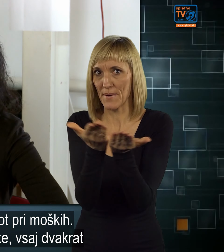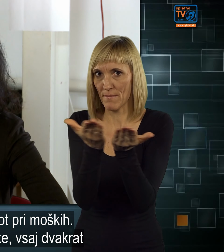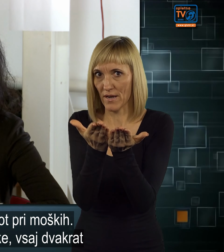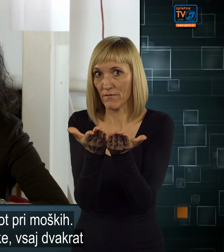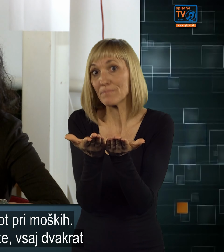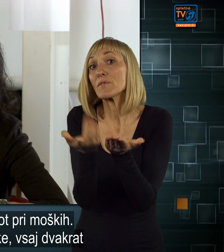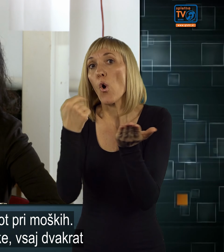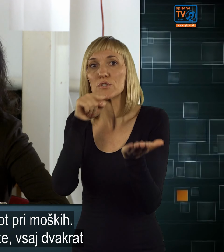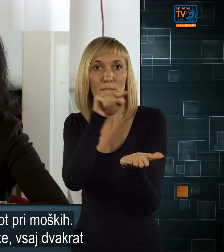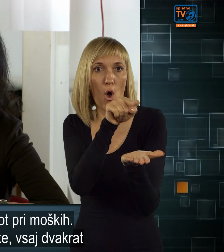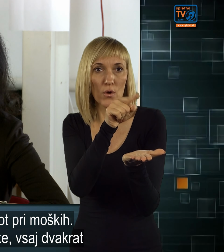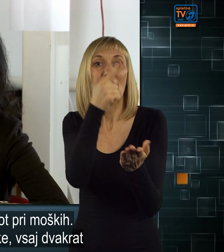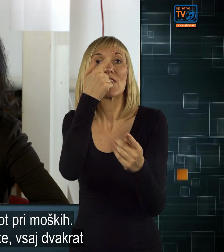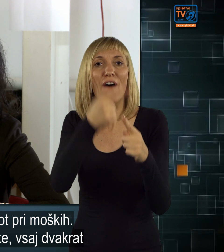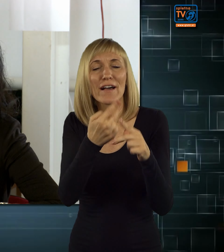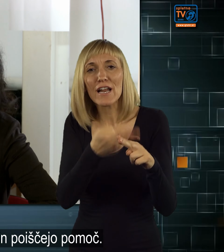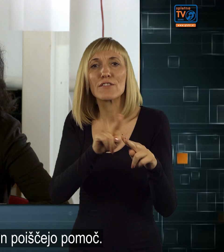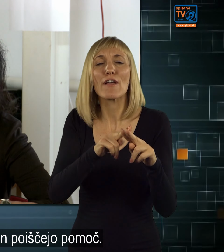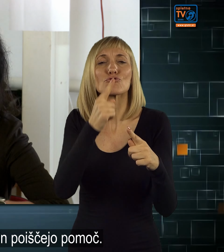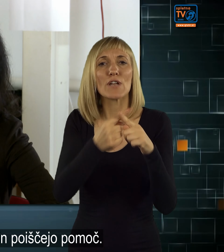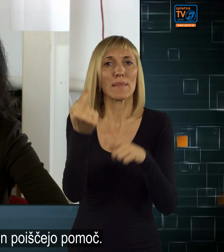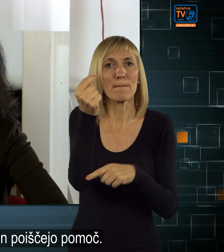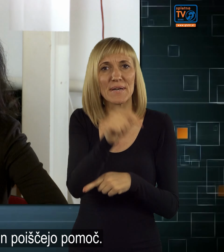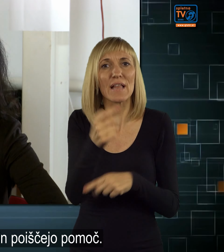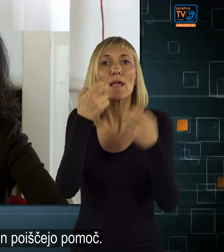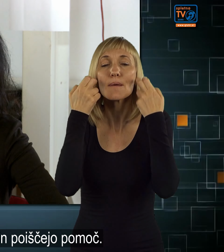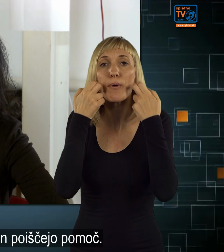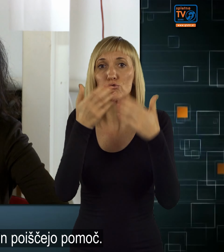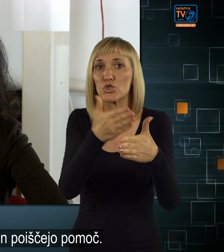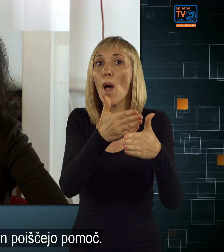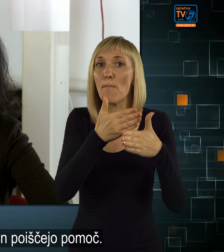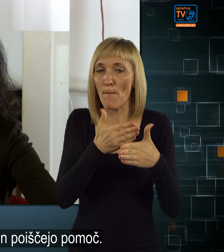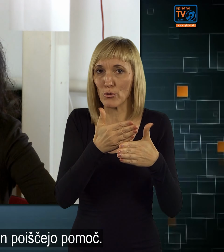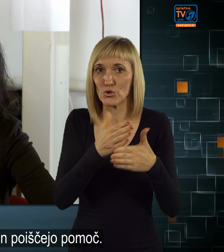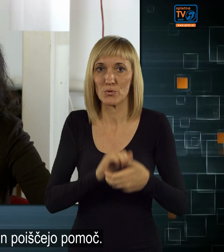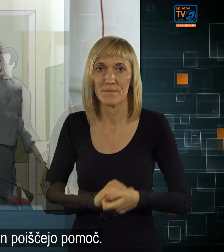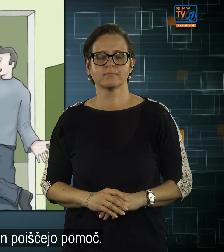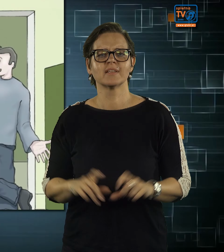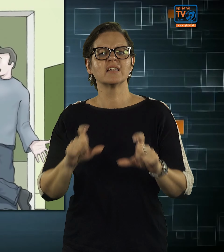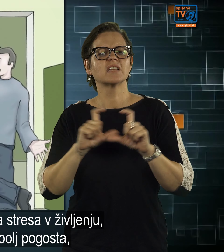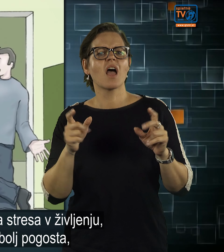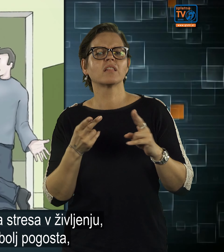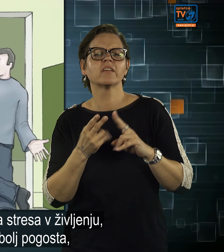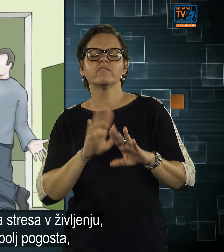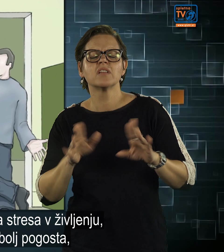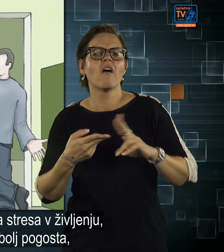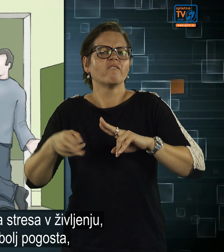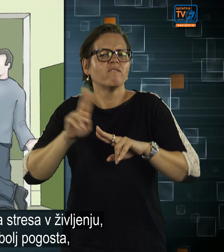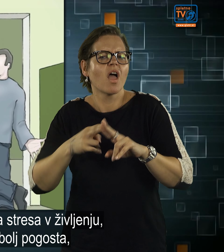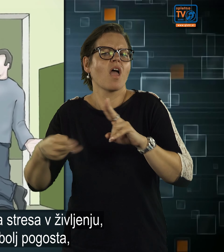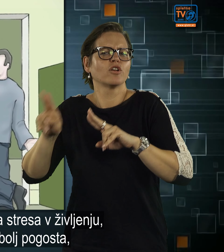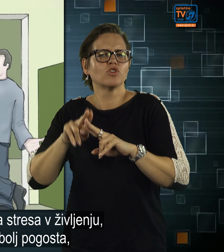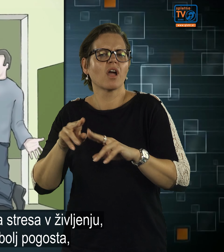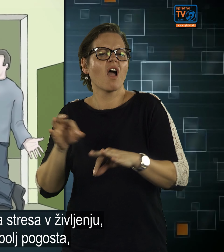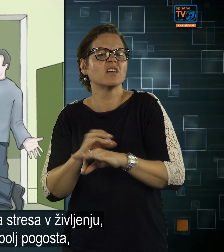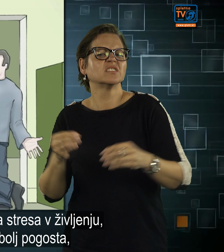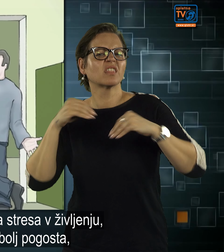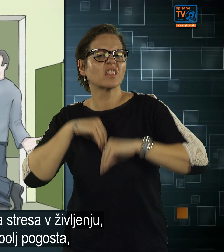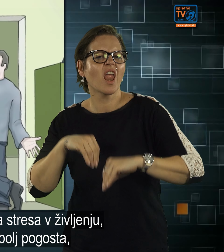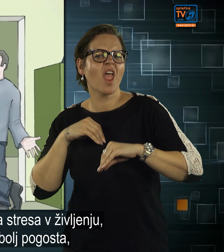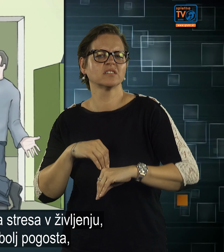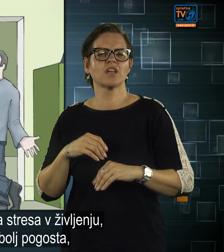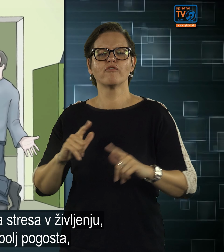moških, oziroma ženske vsaj dvakrat pogostejša tudi pridejo in poiščejo pomoč. Zaradi vse večjega stresa v